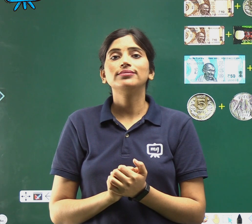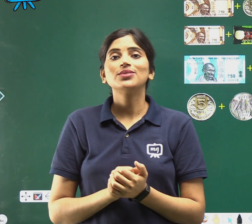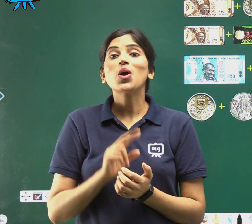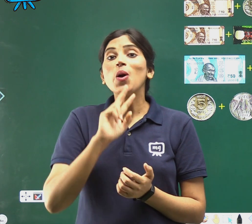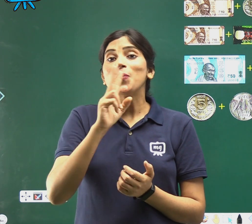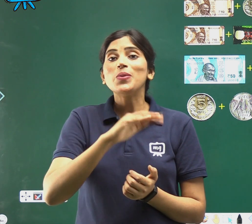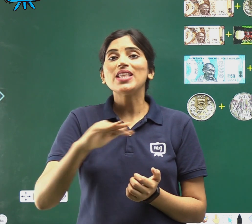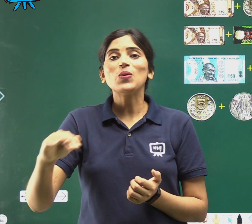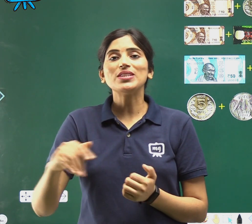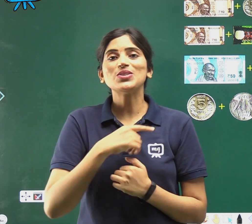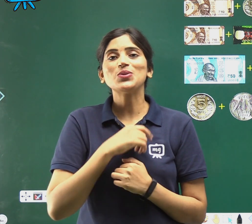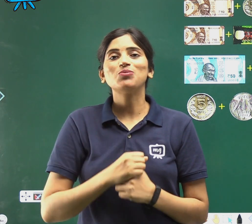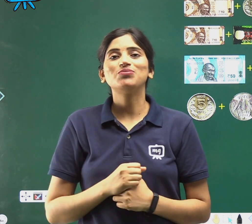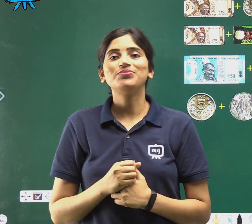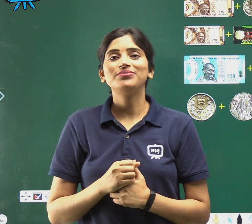बताओ बच्चों।